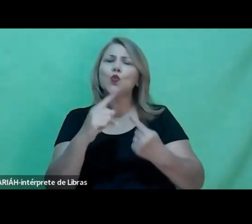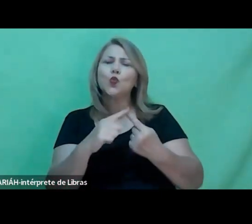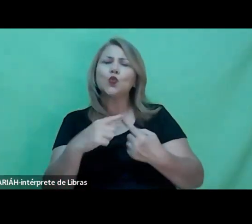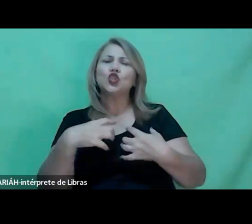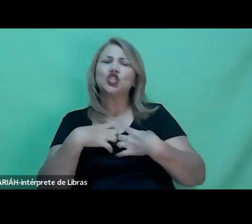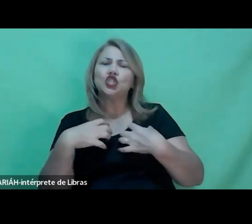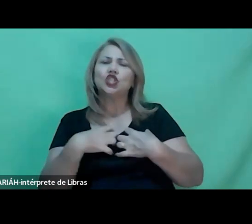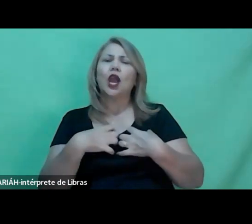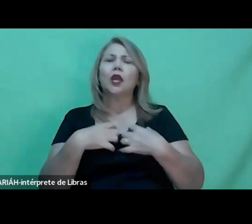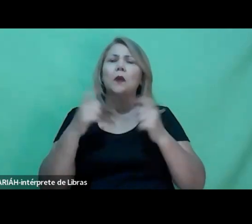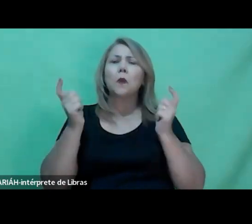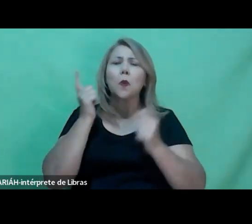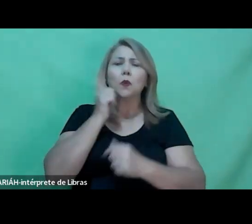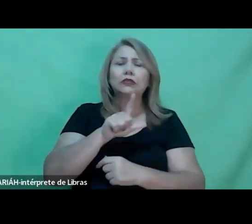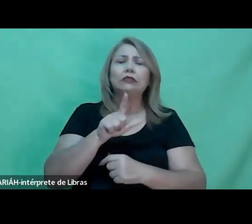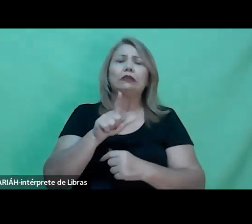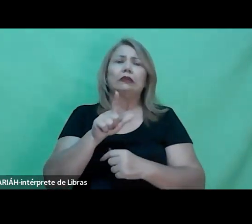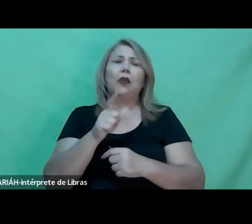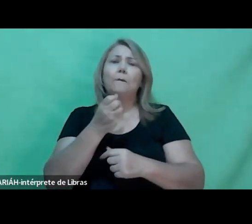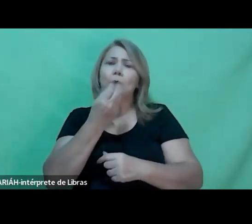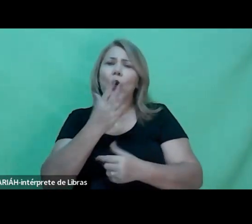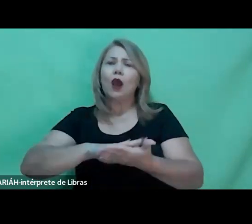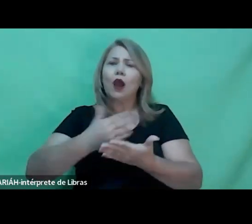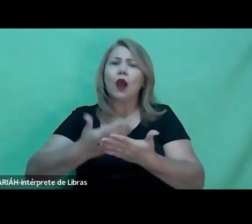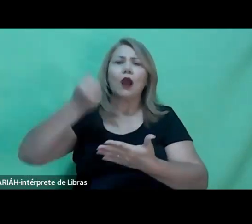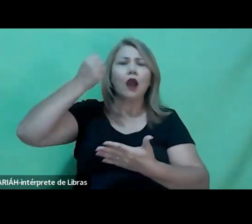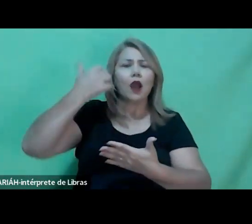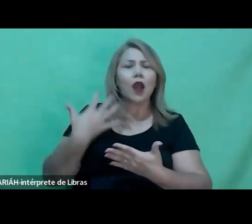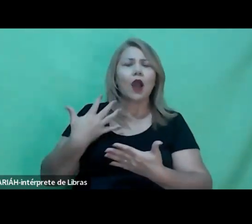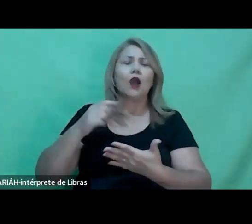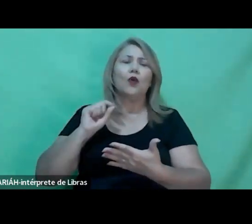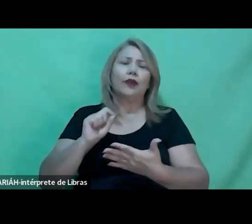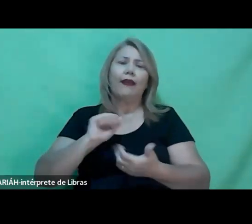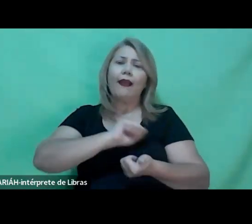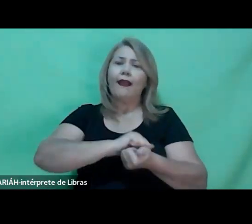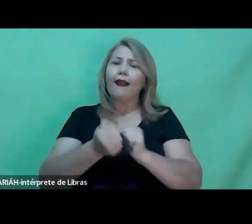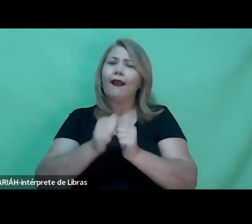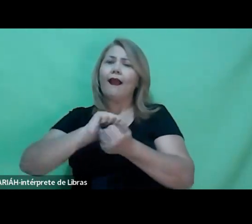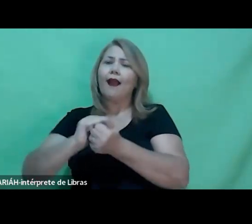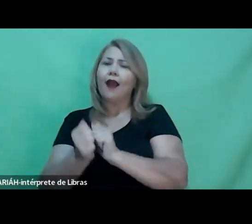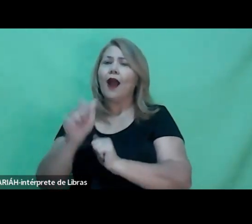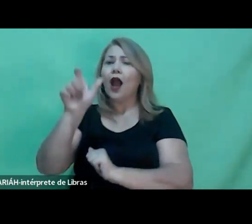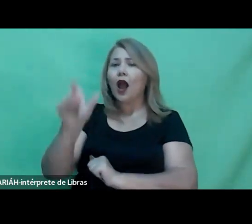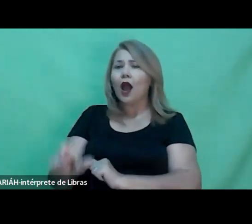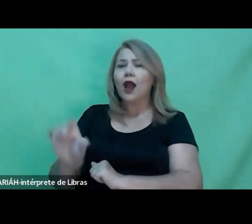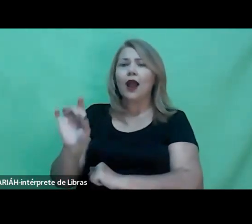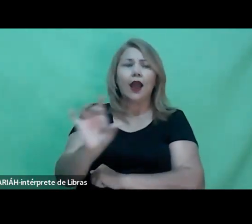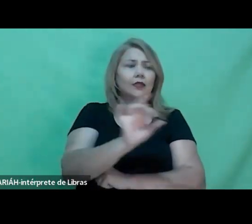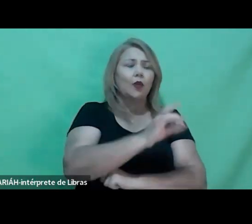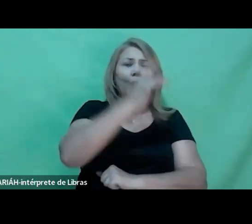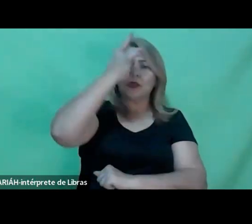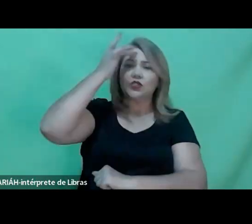para conseguir una buena interpretación y descripción es adaptarnos a cada persona con su